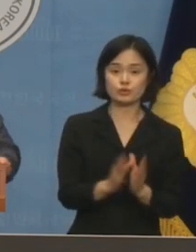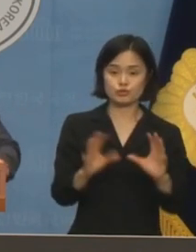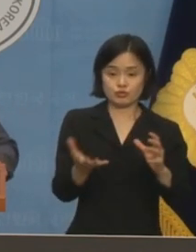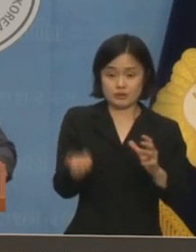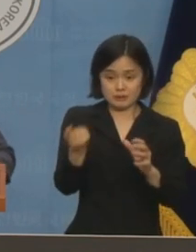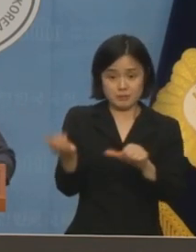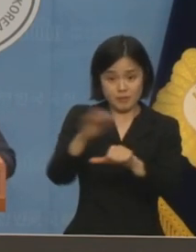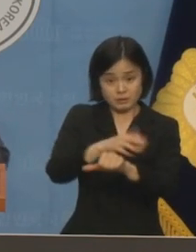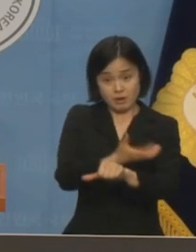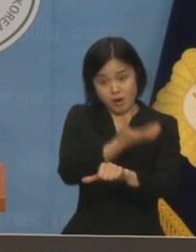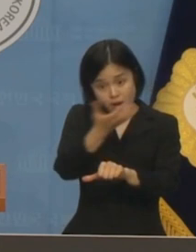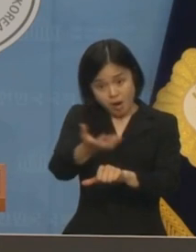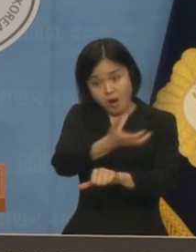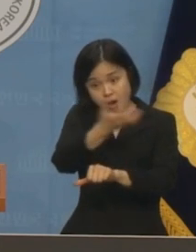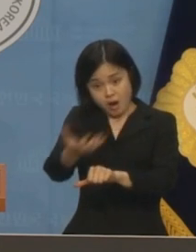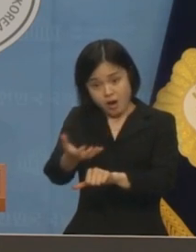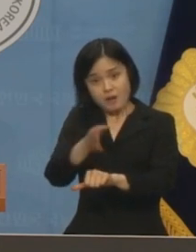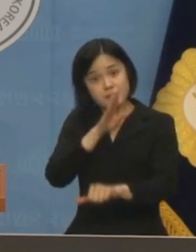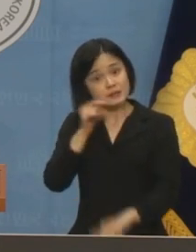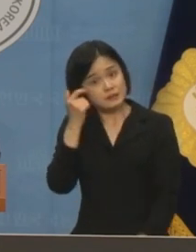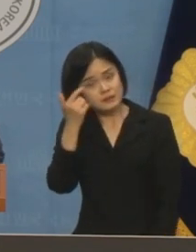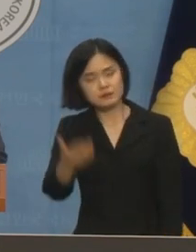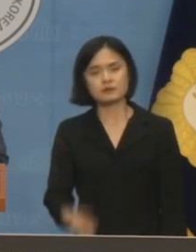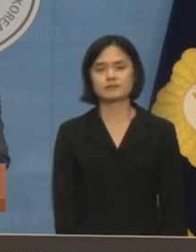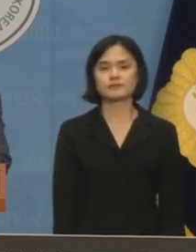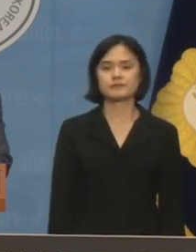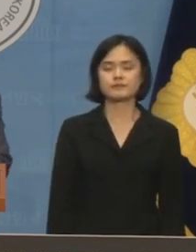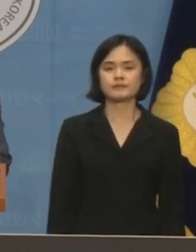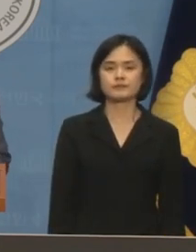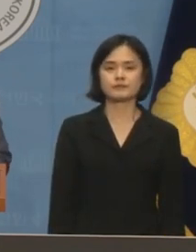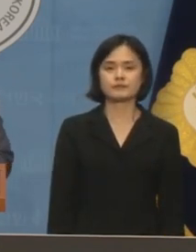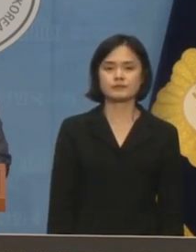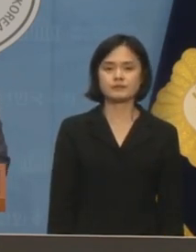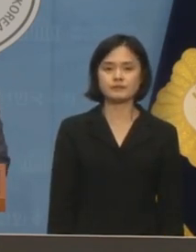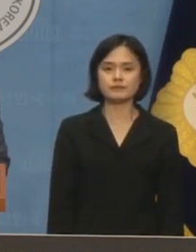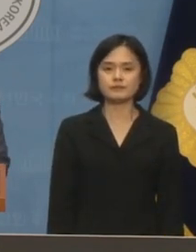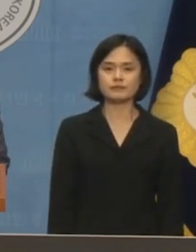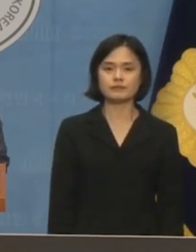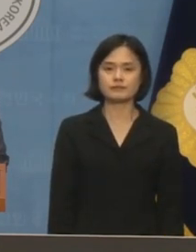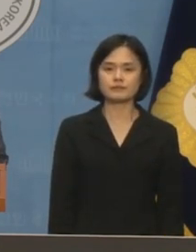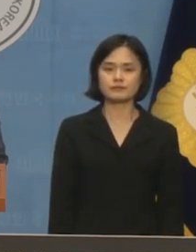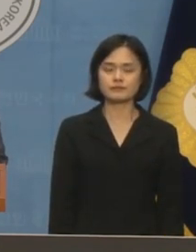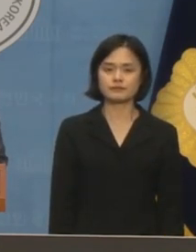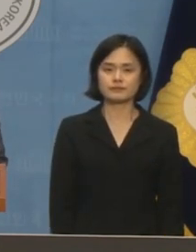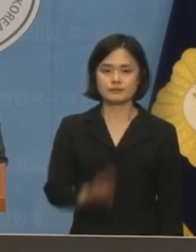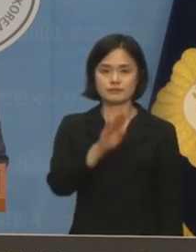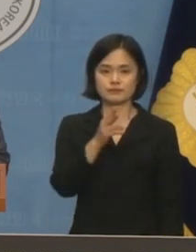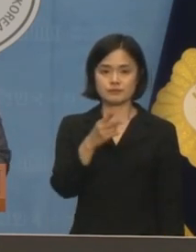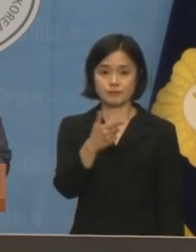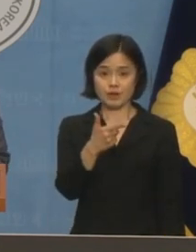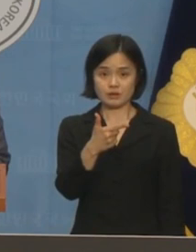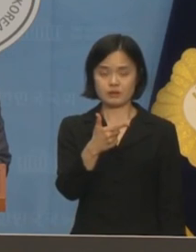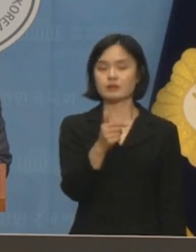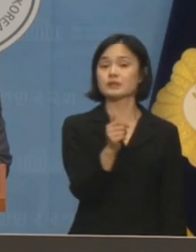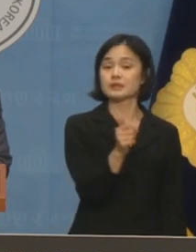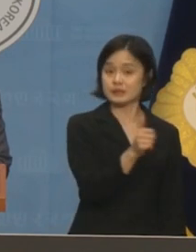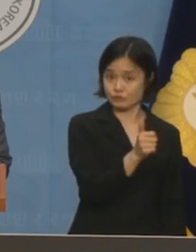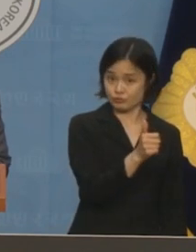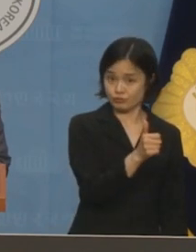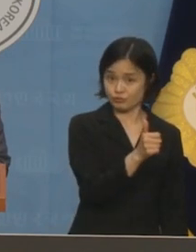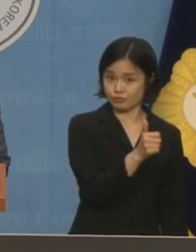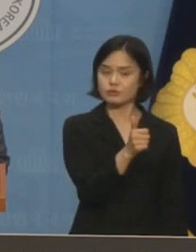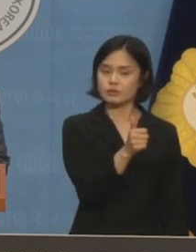하지 않겠는가? 우리는 지금까지 살펴본 고 변의수 전